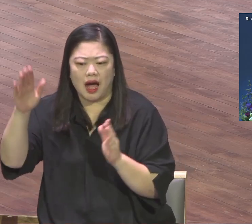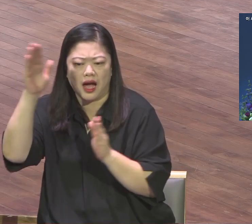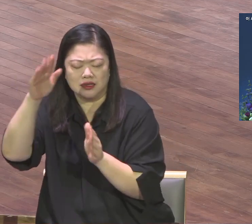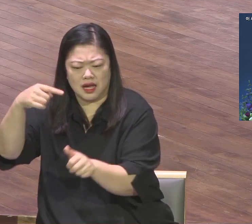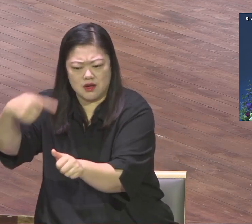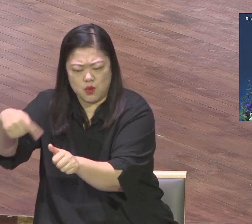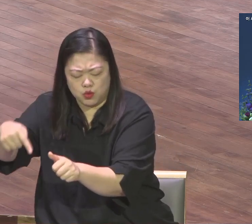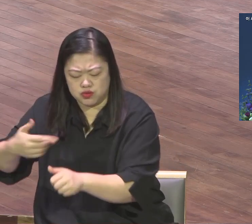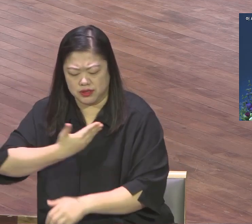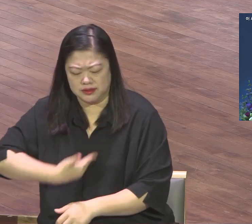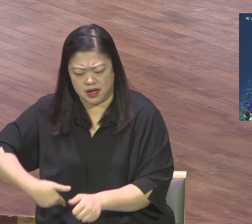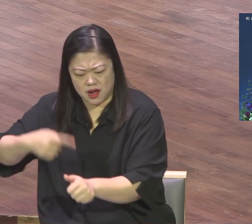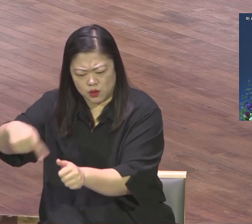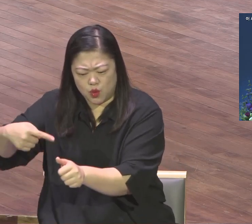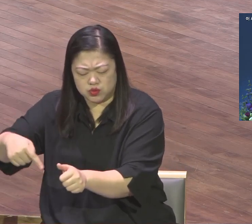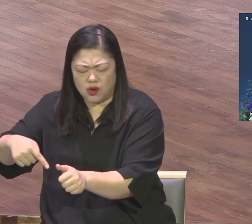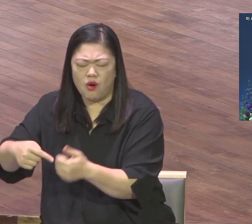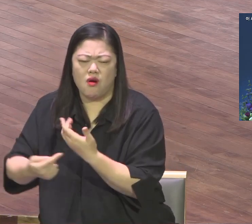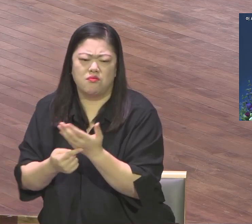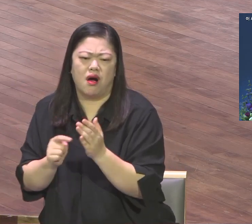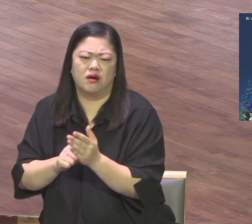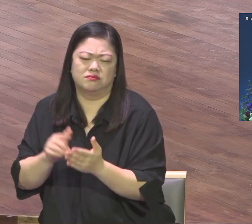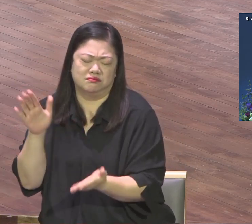뭡니까? 사도 바울이